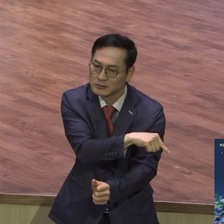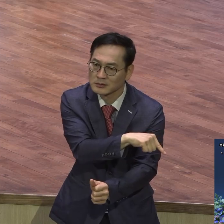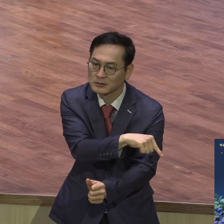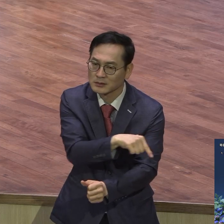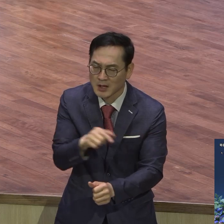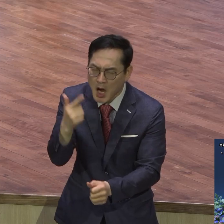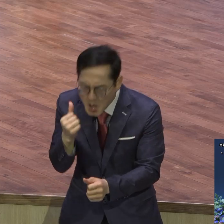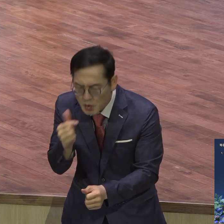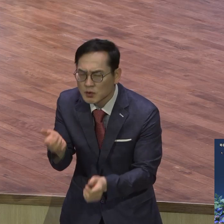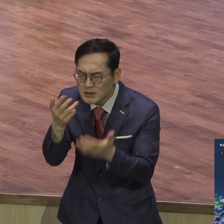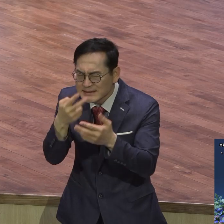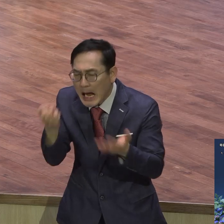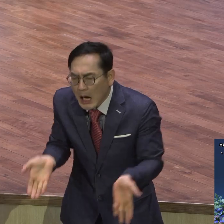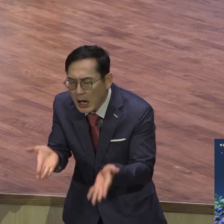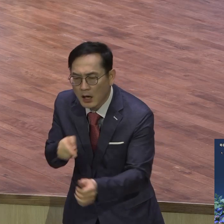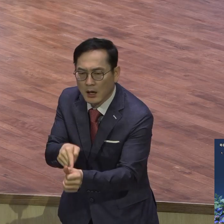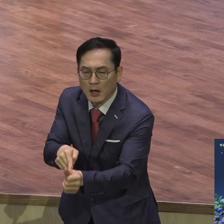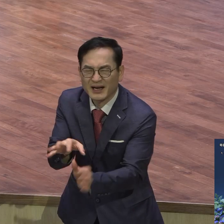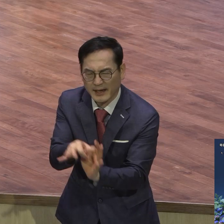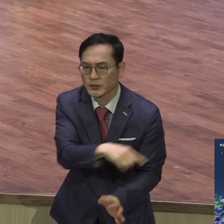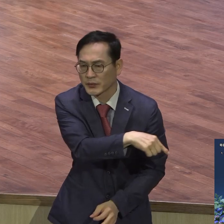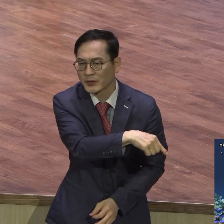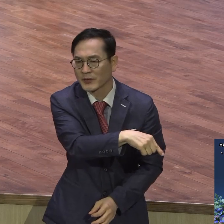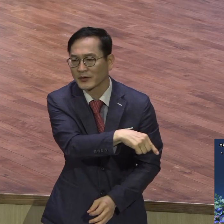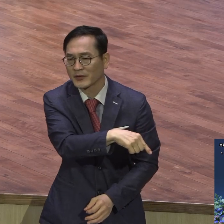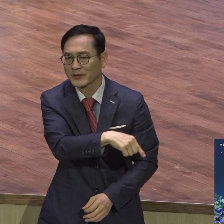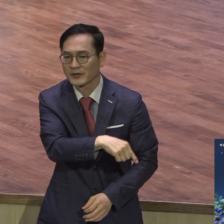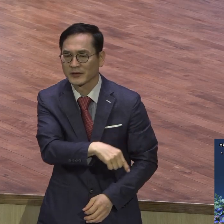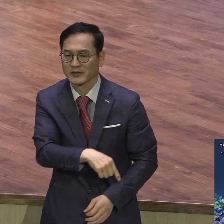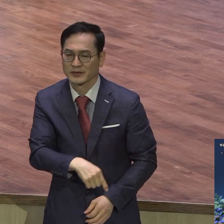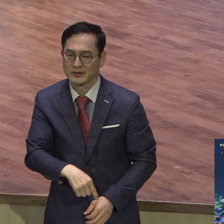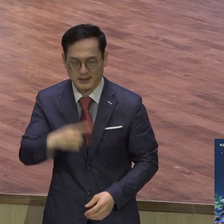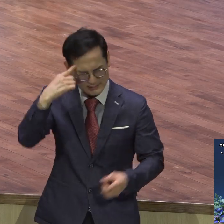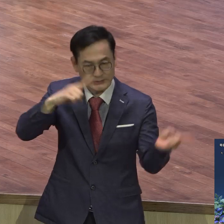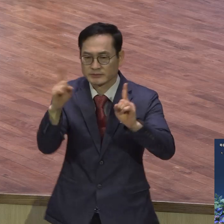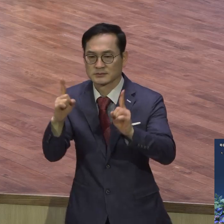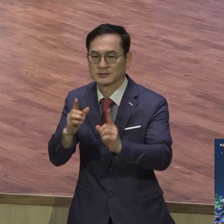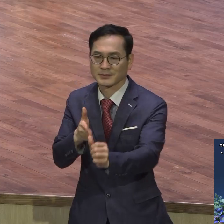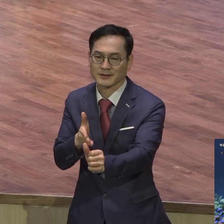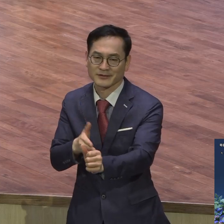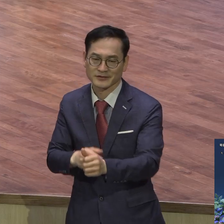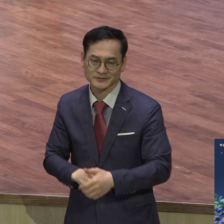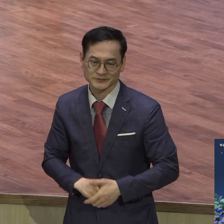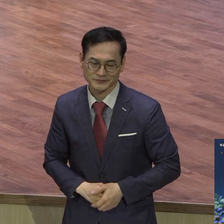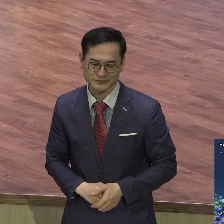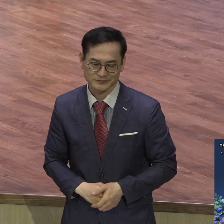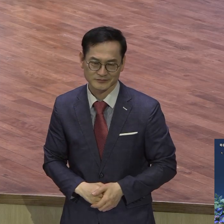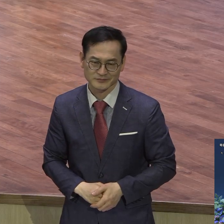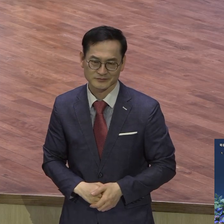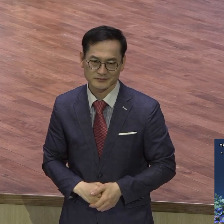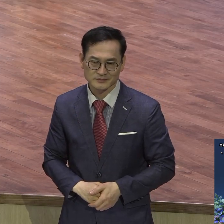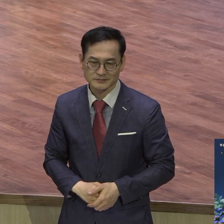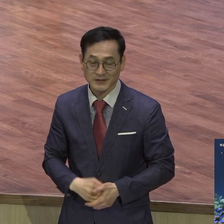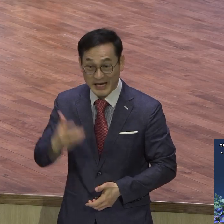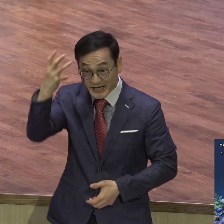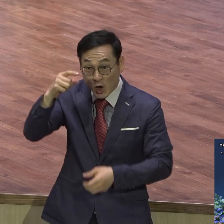자, 예수님이 영적 시각을 가져라고 하는 이 말씀의 배경에는요. 당시에